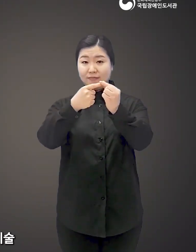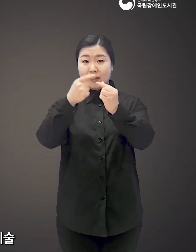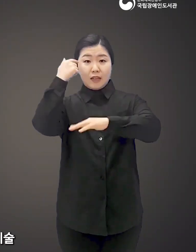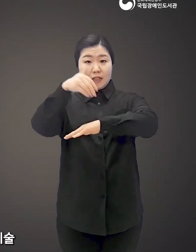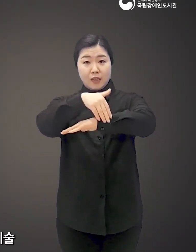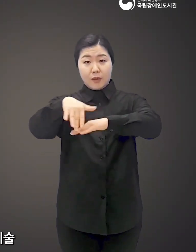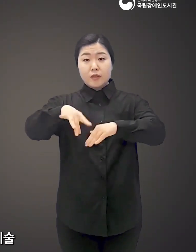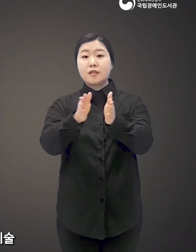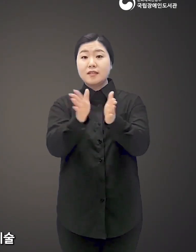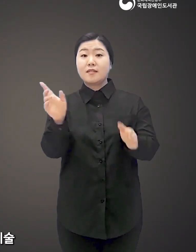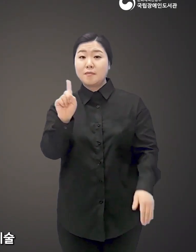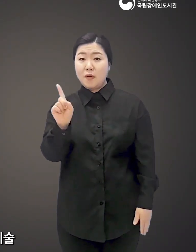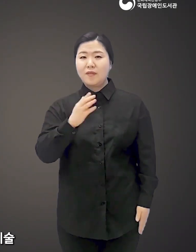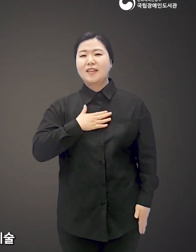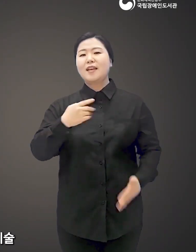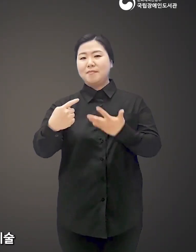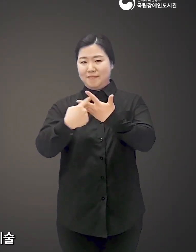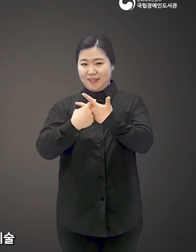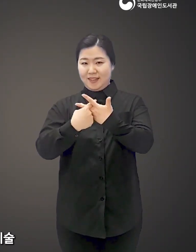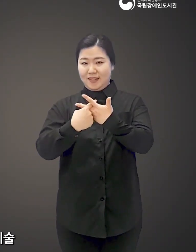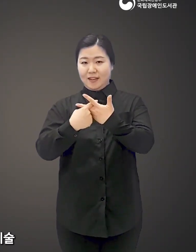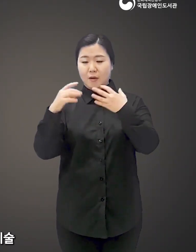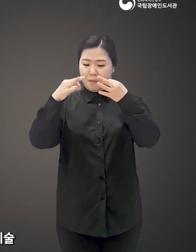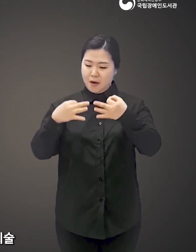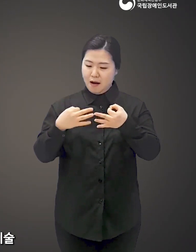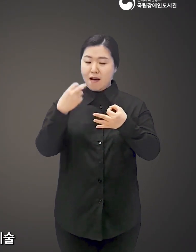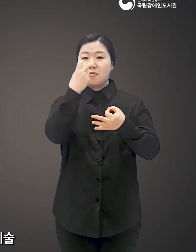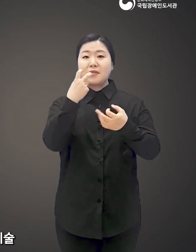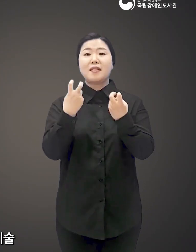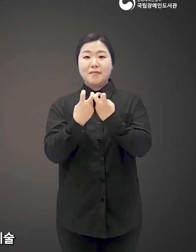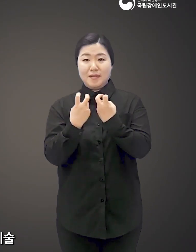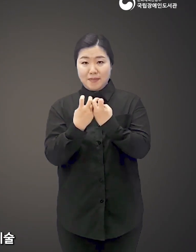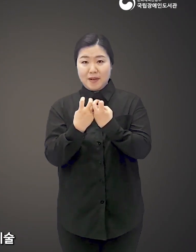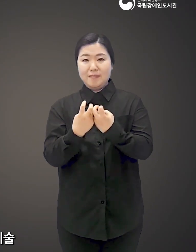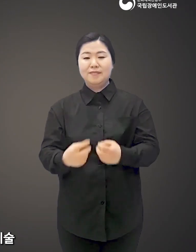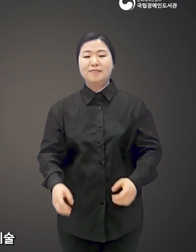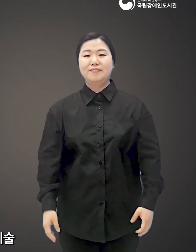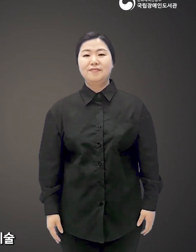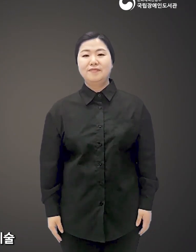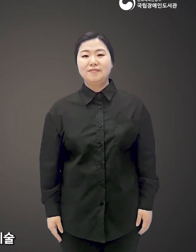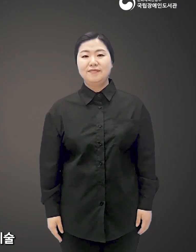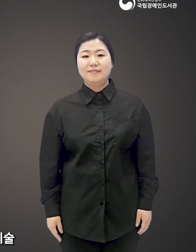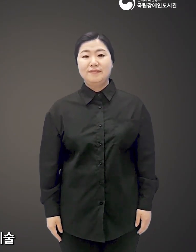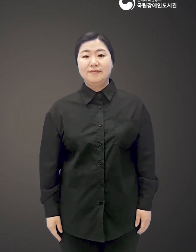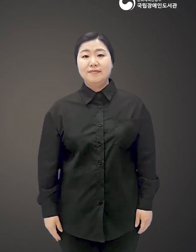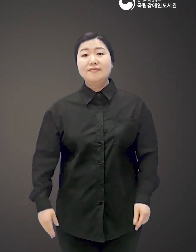하나, 나를 아는 것은 모든 것의 첫걸음. 자기주도 탐구 기술.